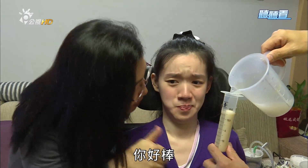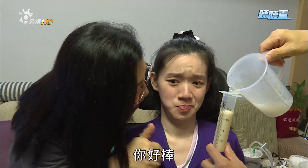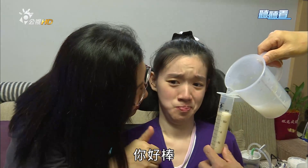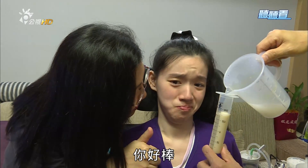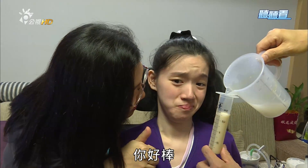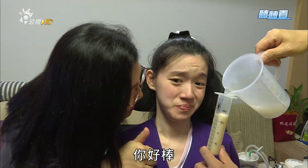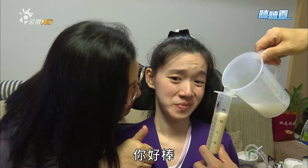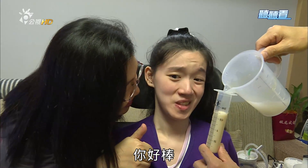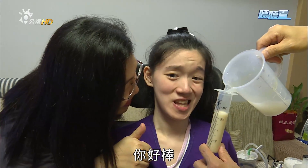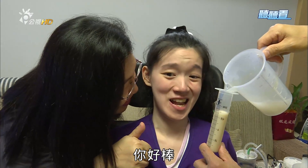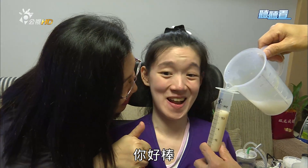棒。